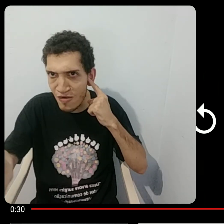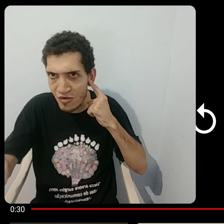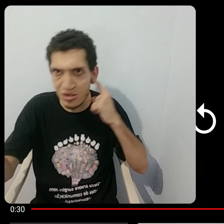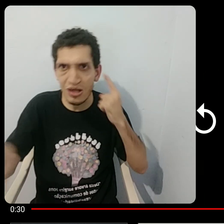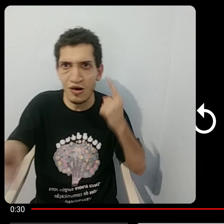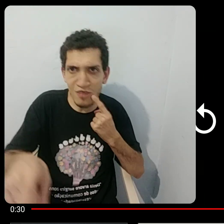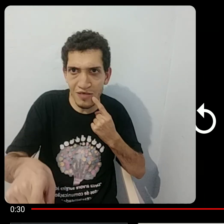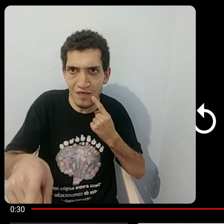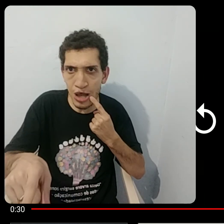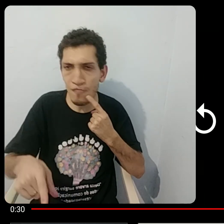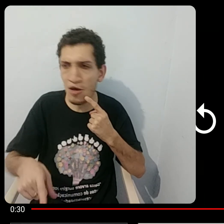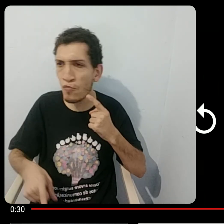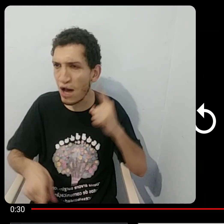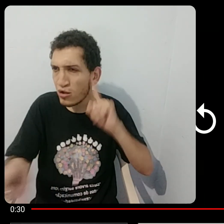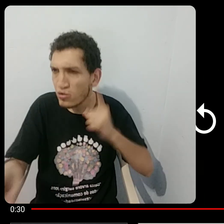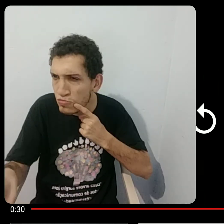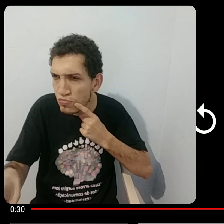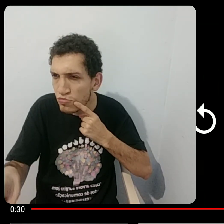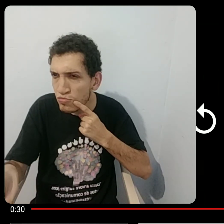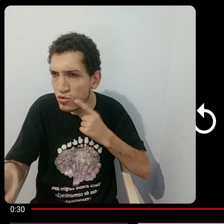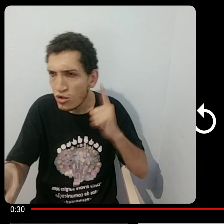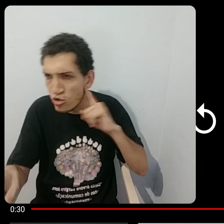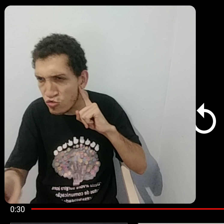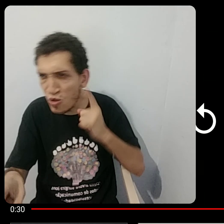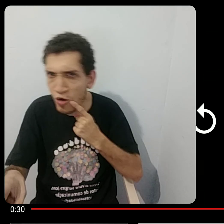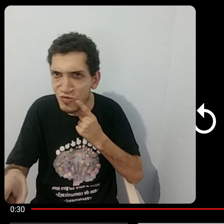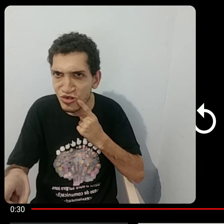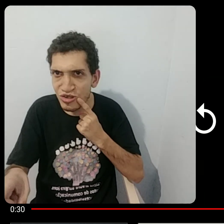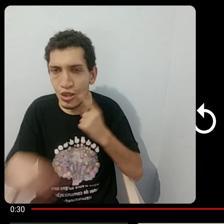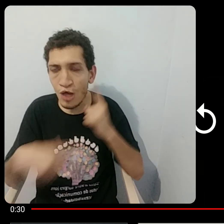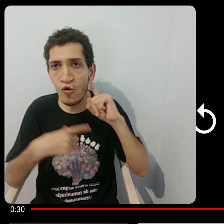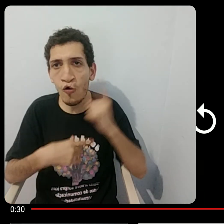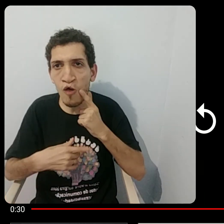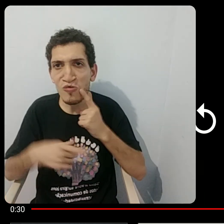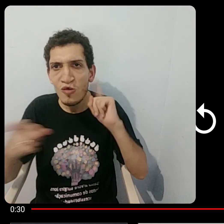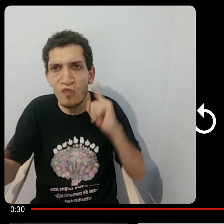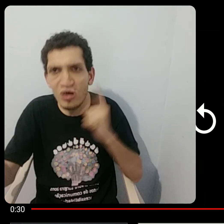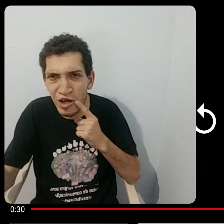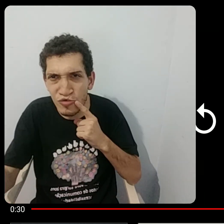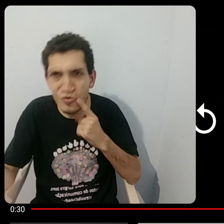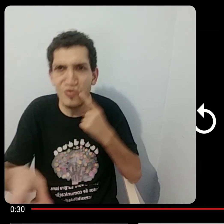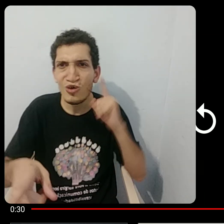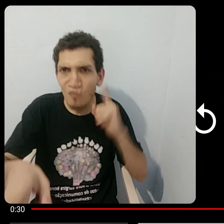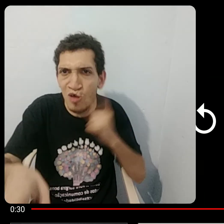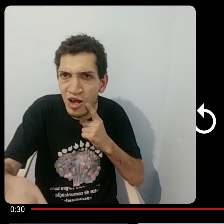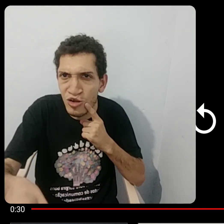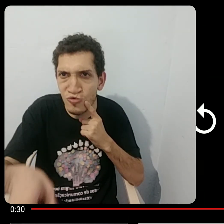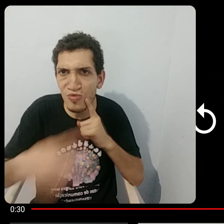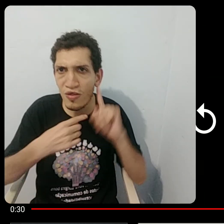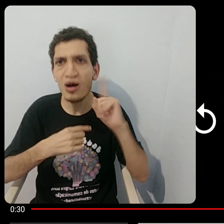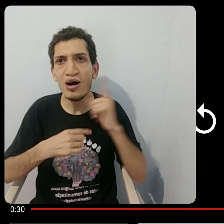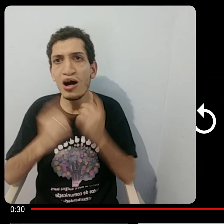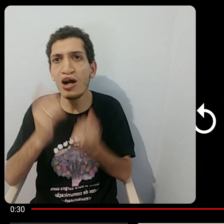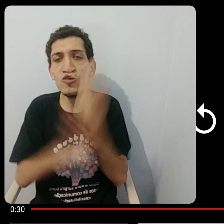na audição ou você fala? Então eu perguntava. Surdo ou ouvinte? Então ficou como? Você é surdo? Você é surdo? Então criou